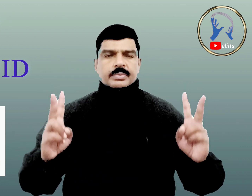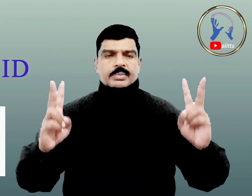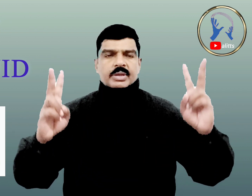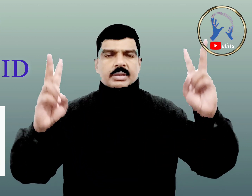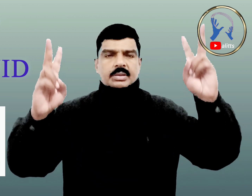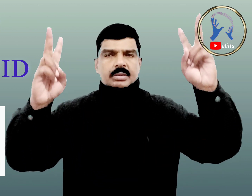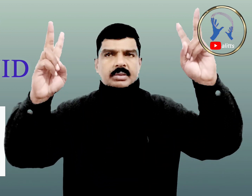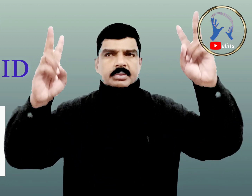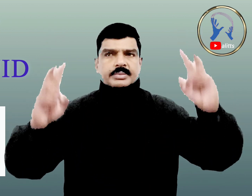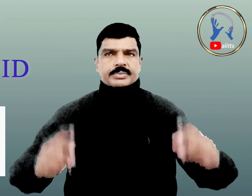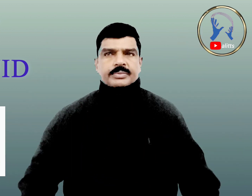منار۔